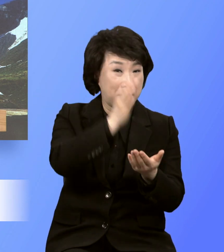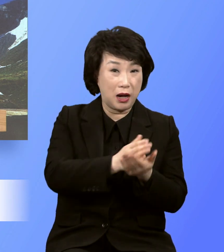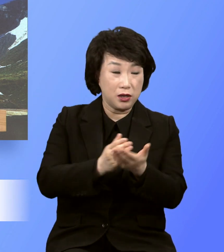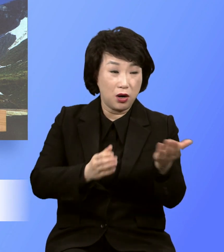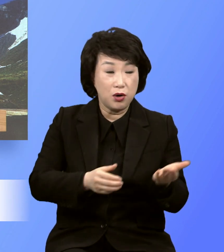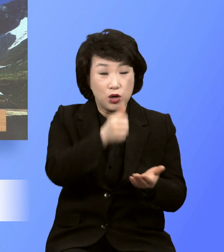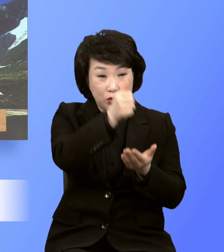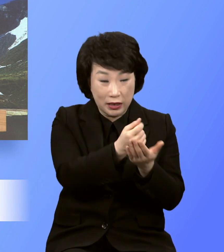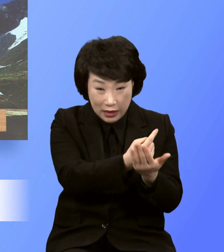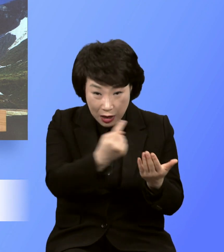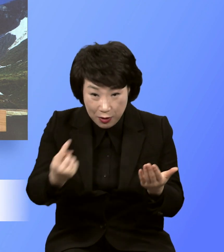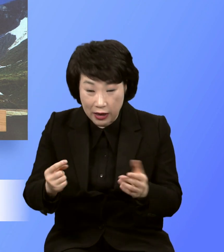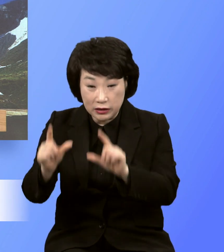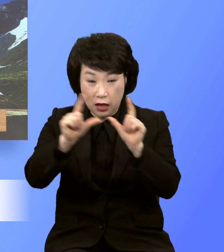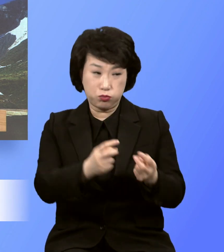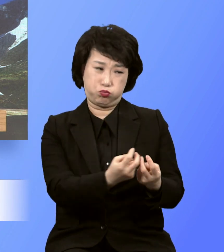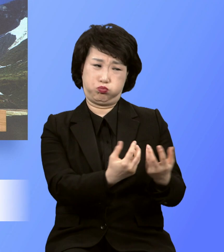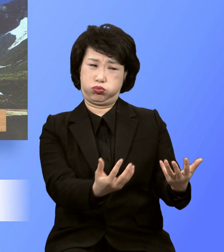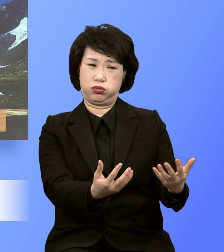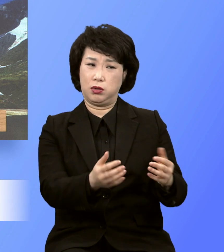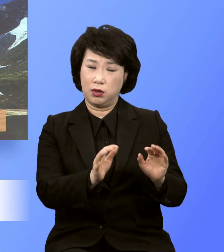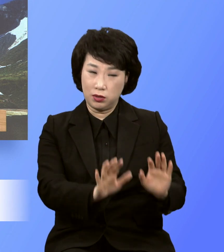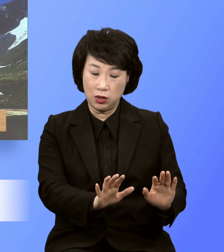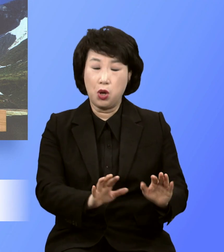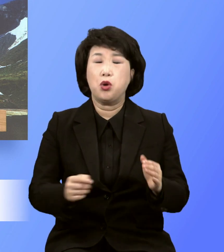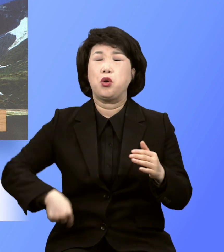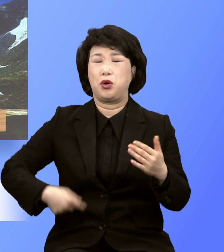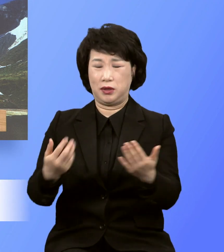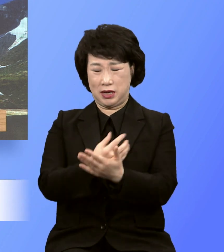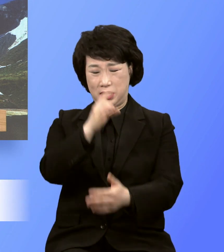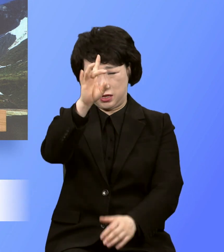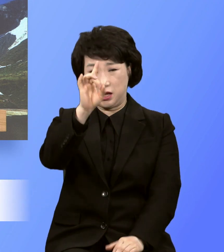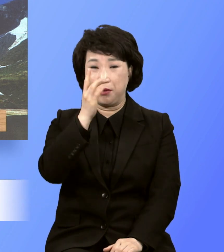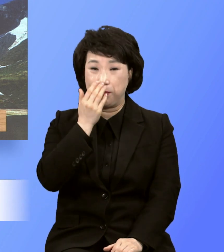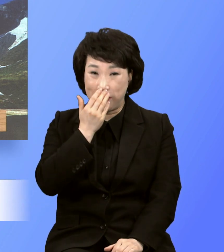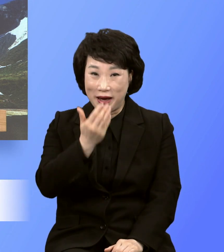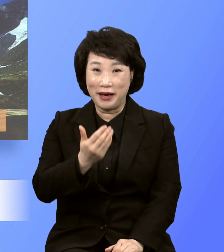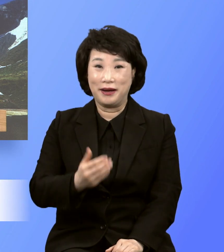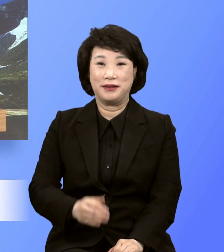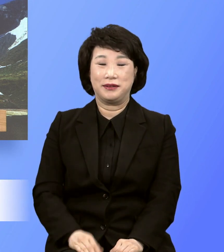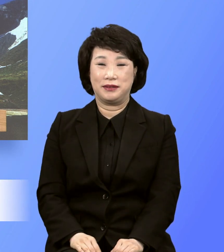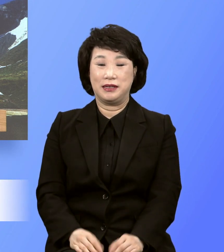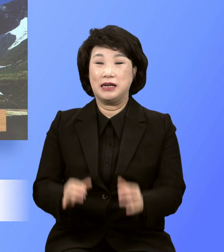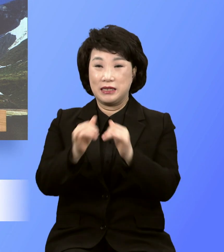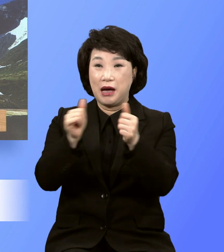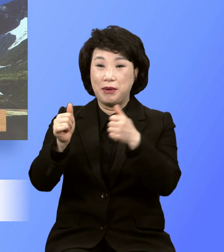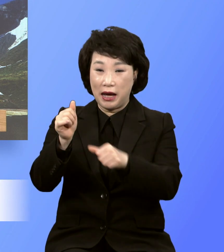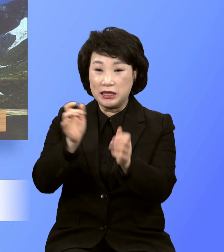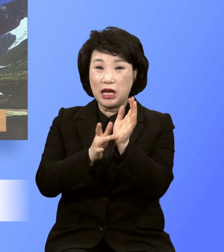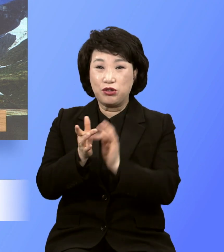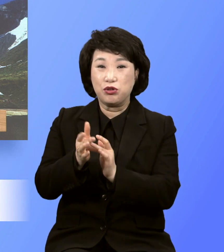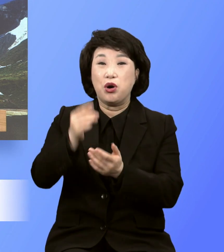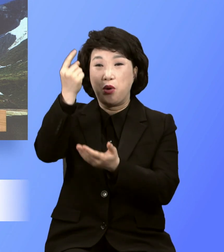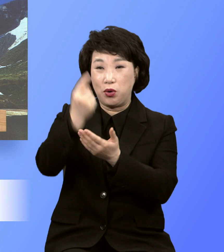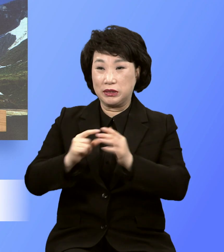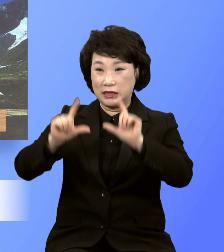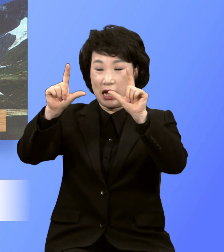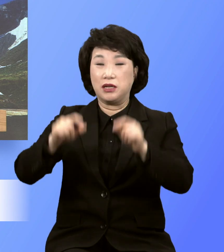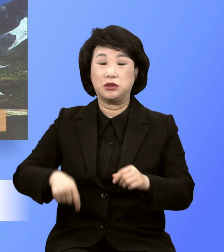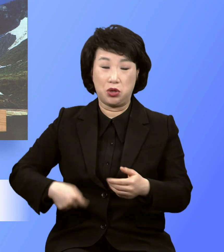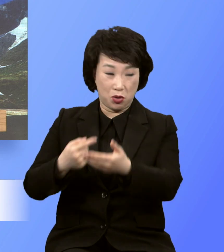죄에서 벗어나서 살 길은 없다. 회개밖에 없다. 인자의 날에